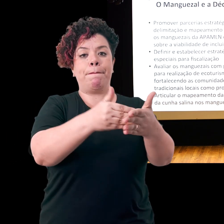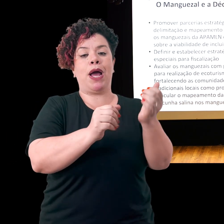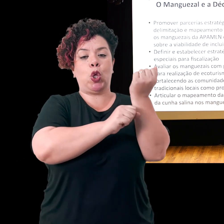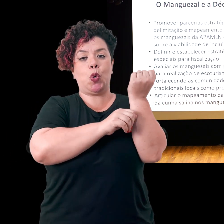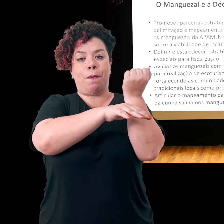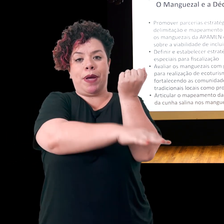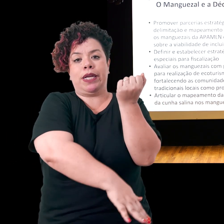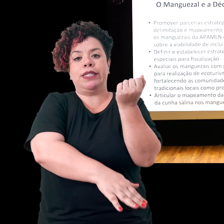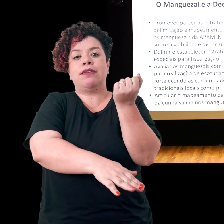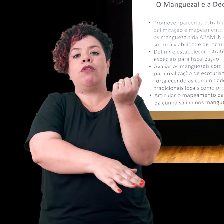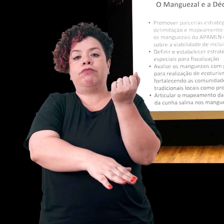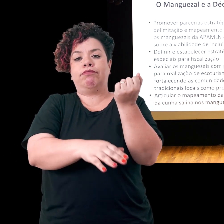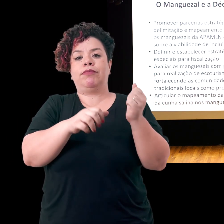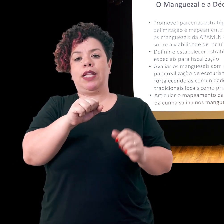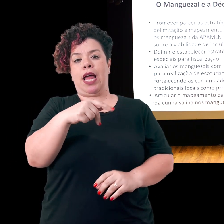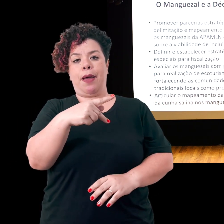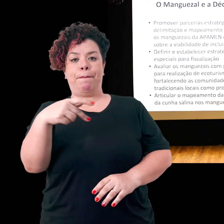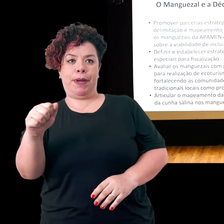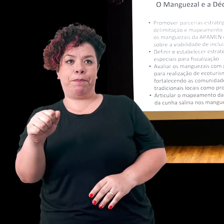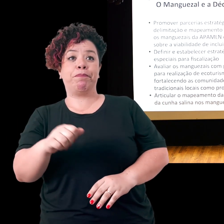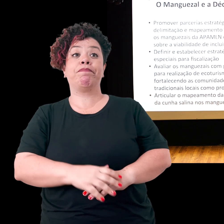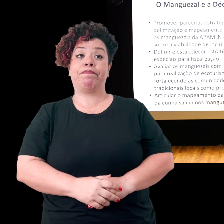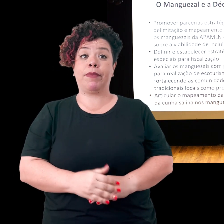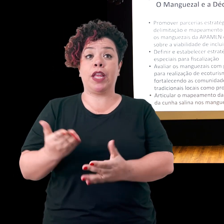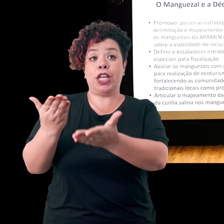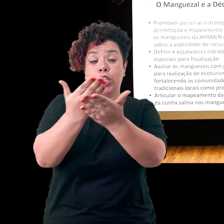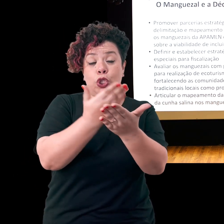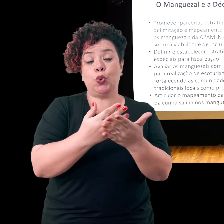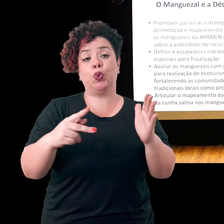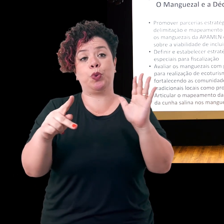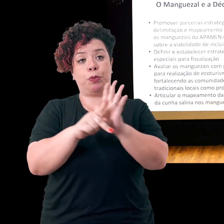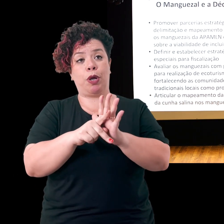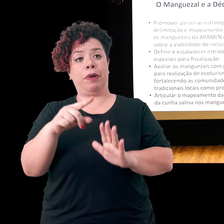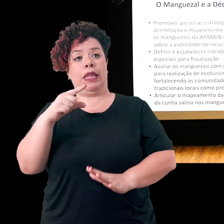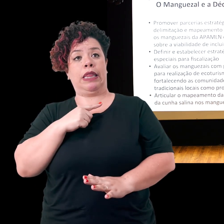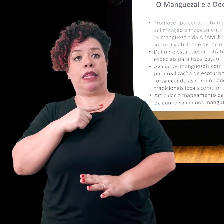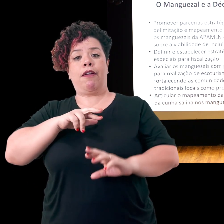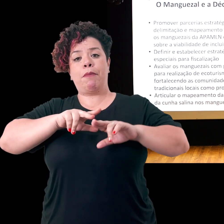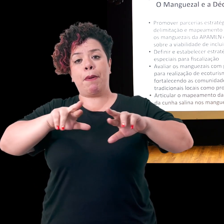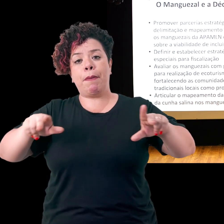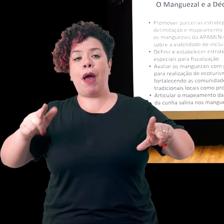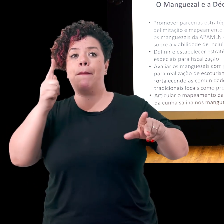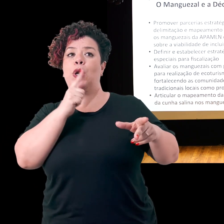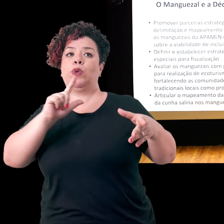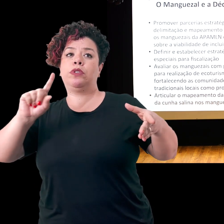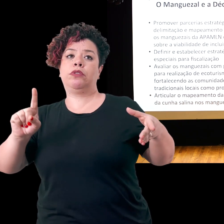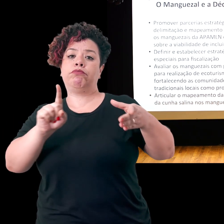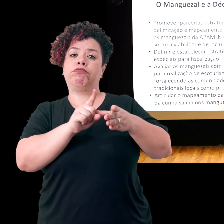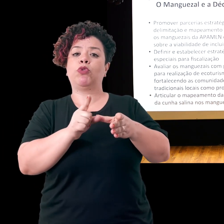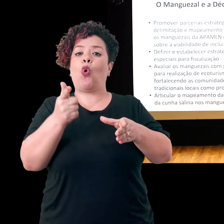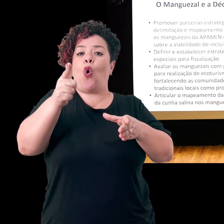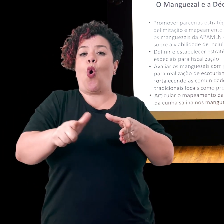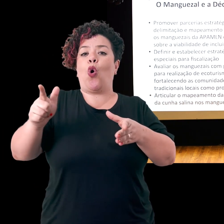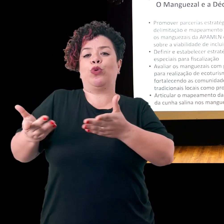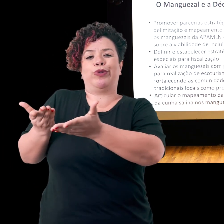os manguezais da APA, e estudos sobre a viabilidade de incluir outros,